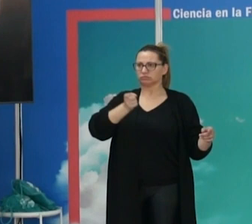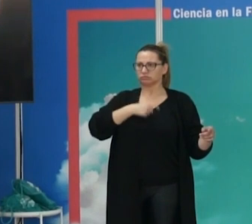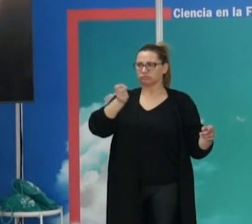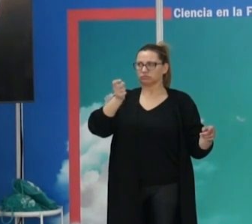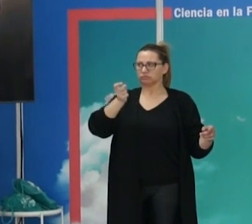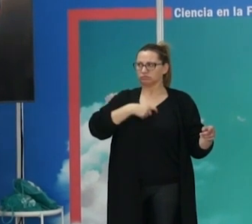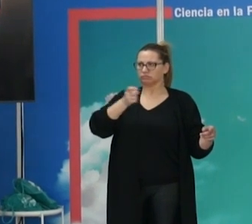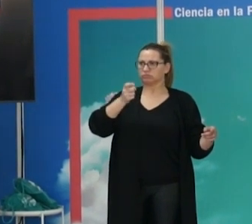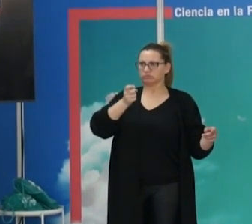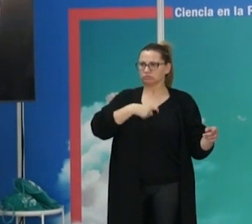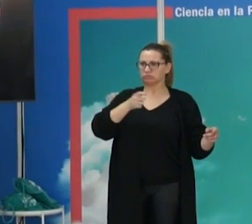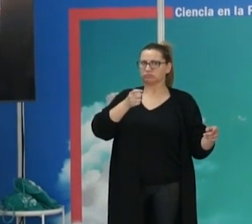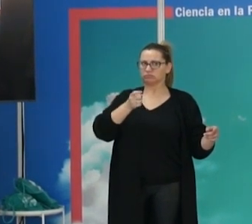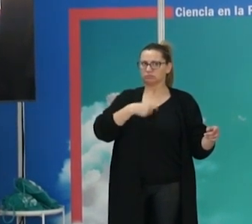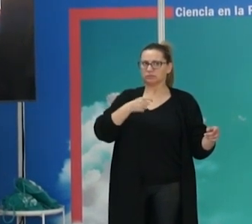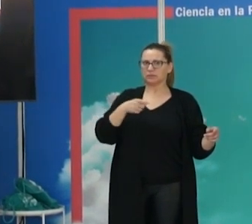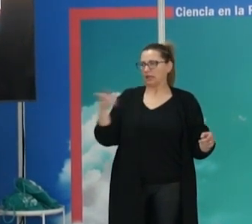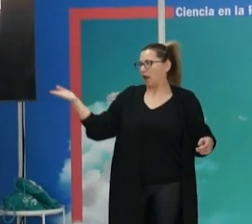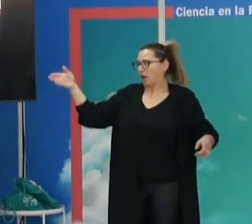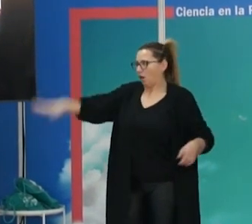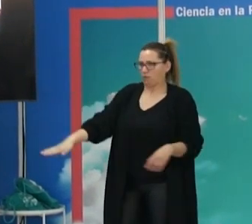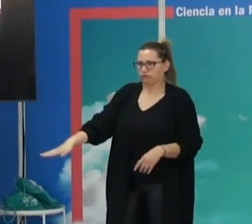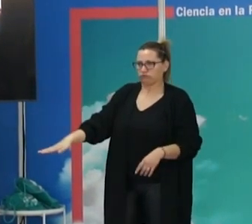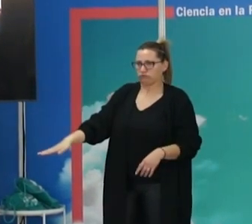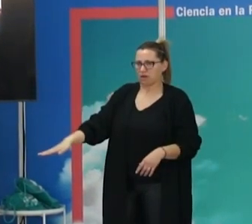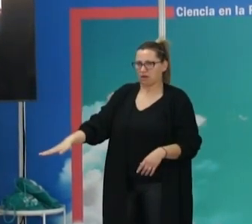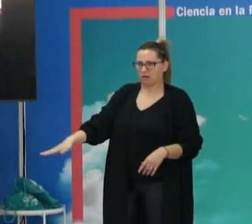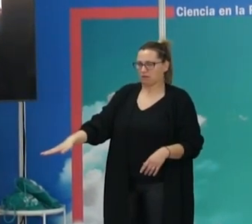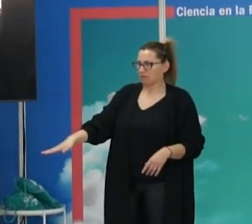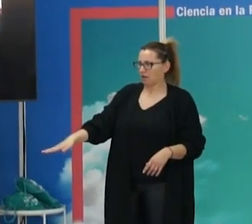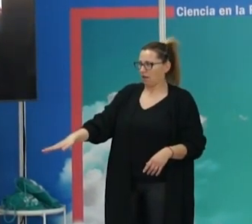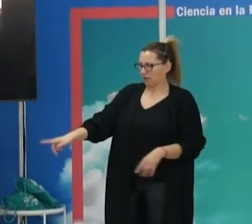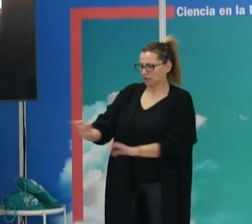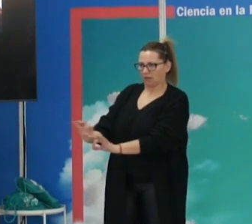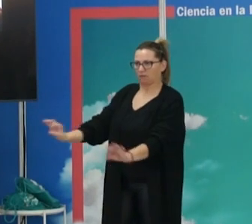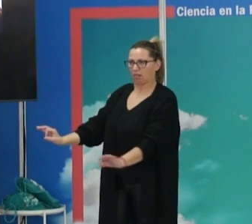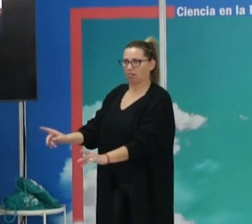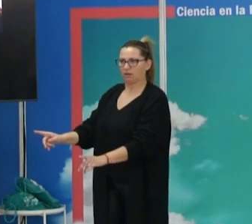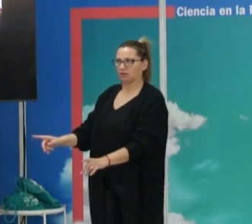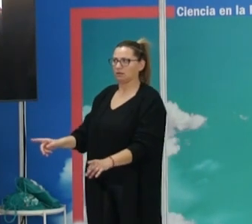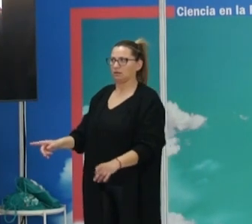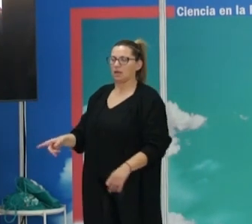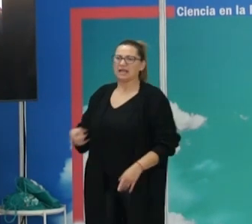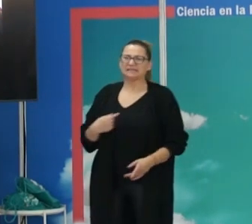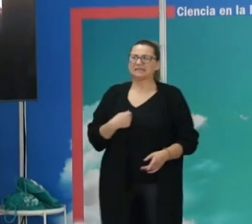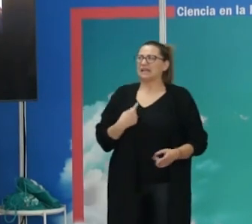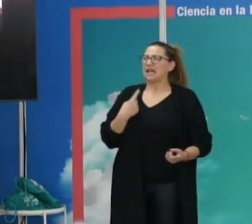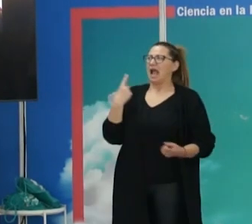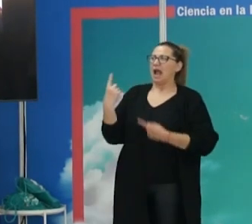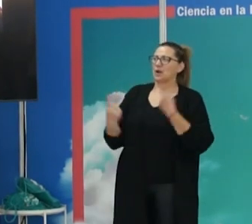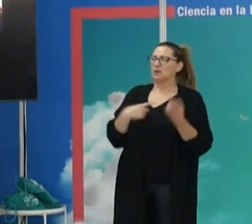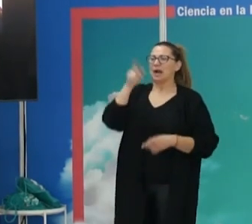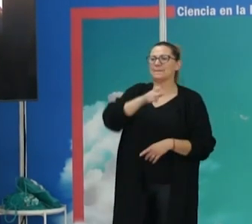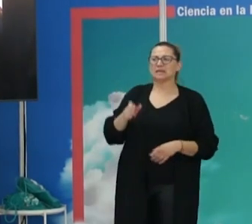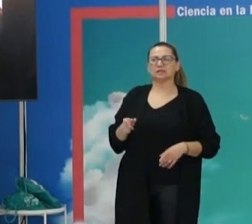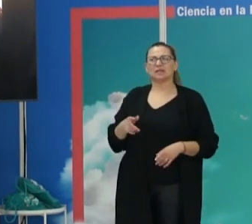rosada, que no es el prototipo de un cadáver, ya está muerta. Algunas personas se resisten. Y ha habido muchos